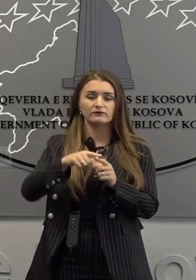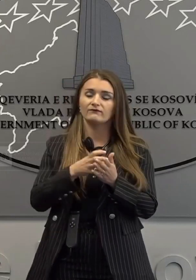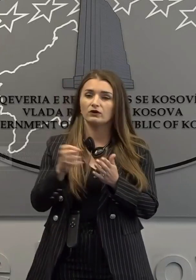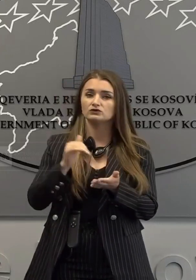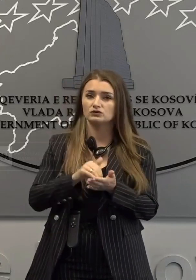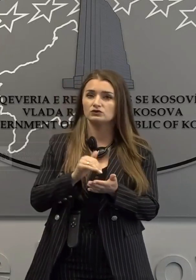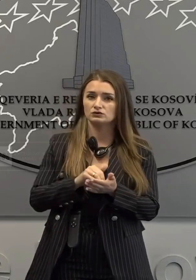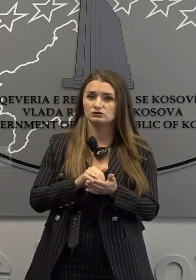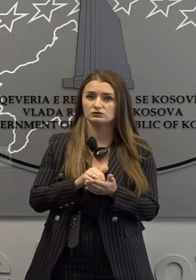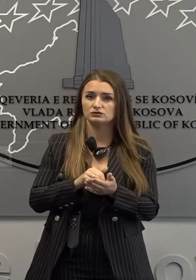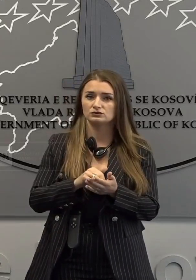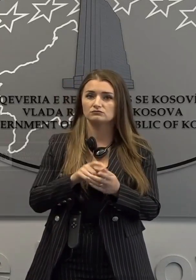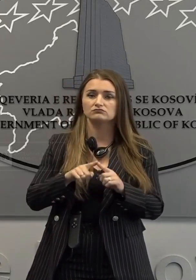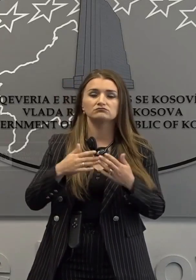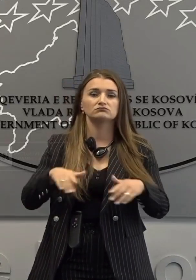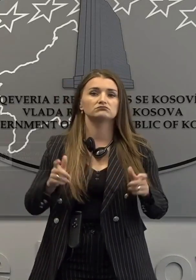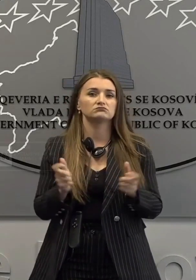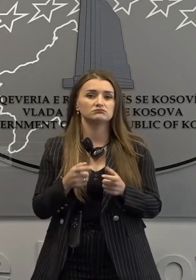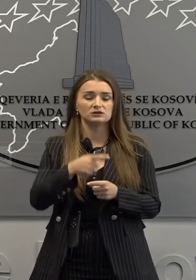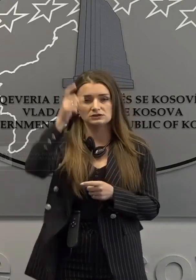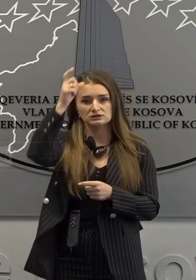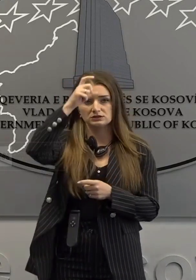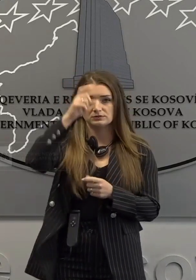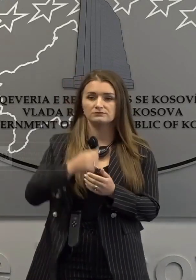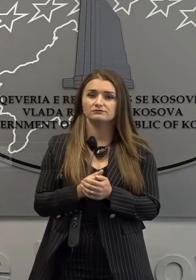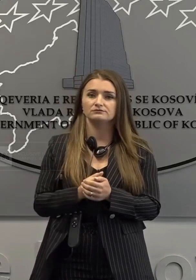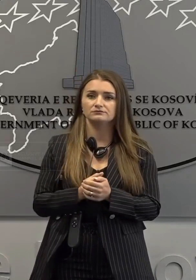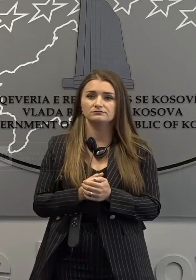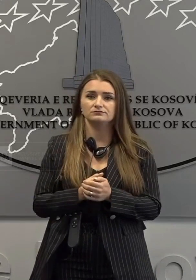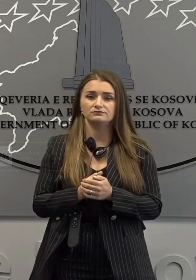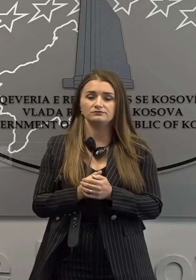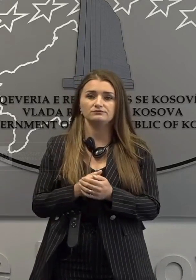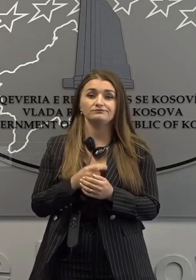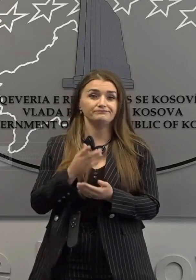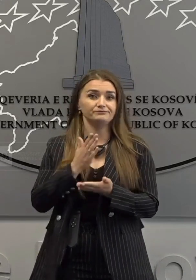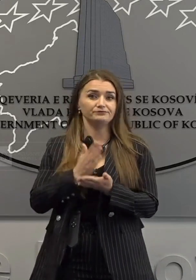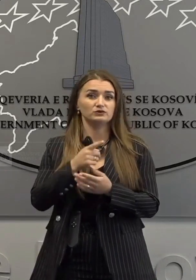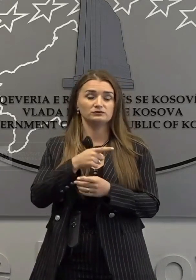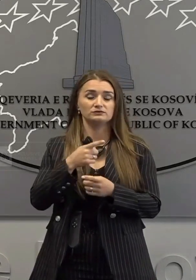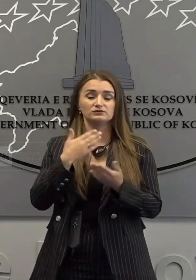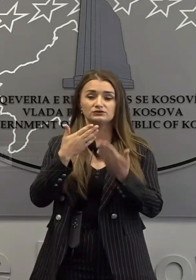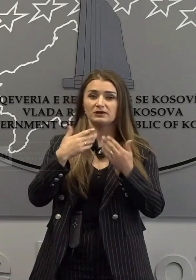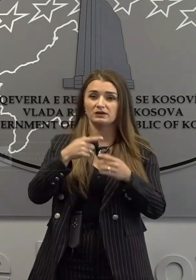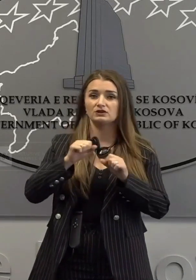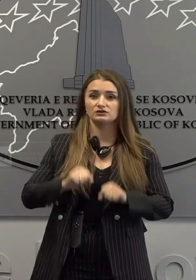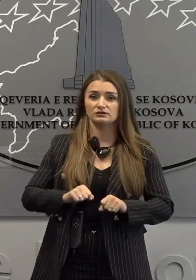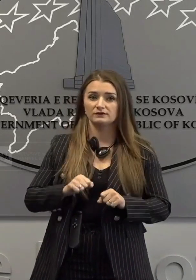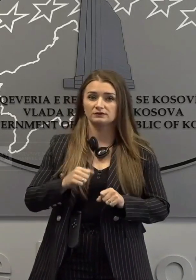4 nga komuniteti sërb dhe një shqiptar. Gjatë mbledhës e qeverisë u informuan për lirimin e 4